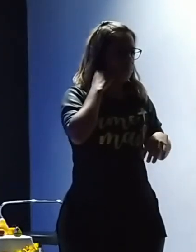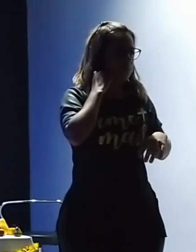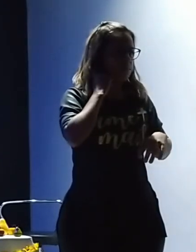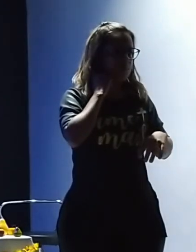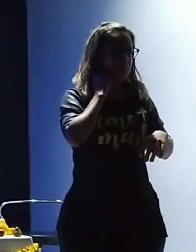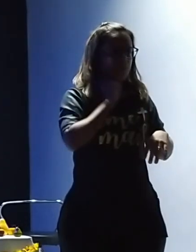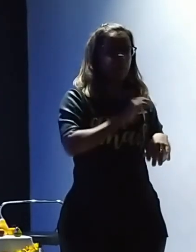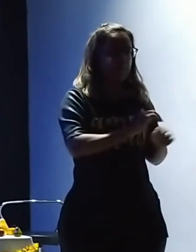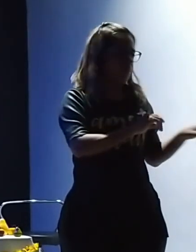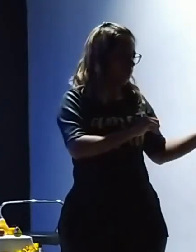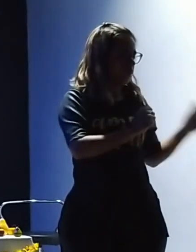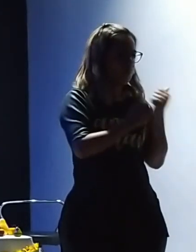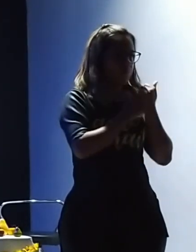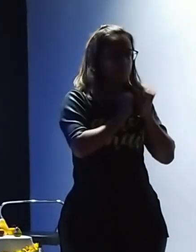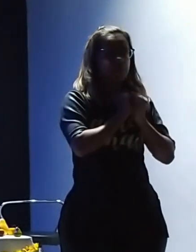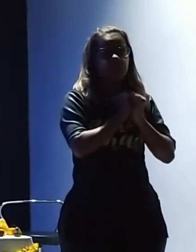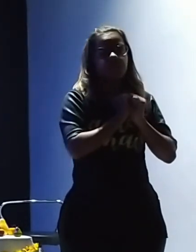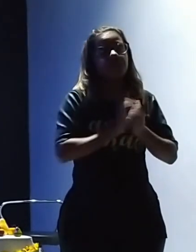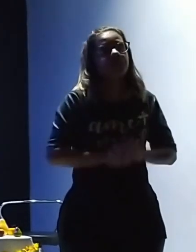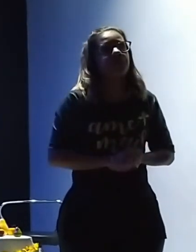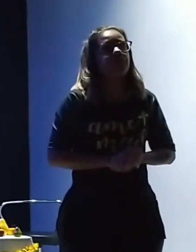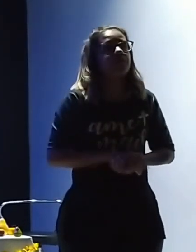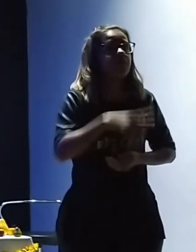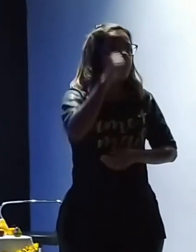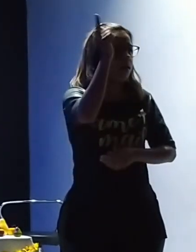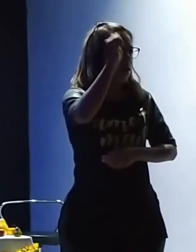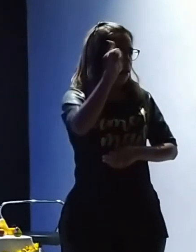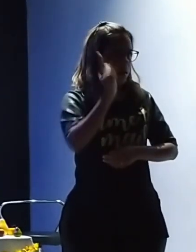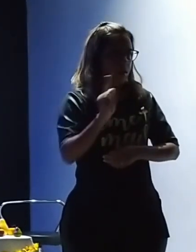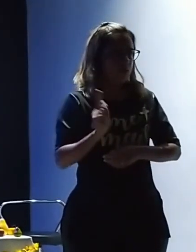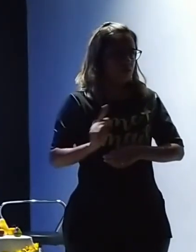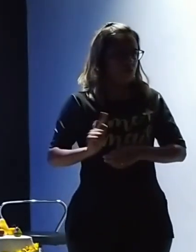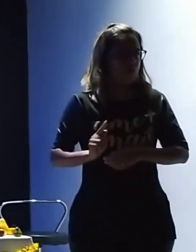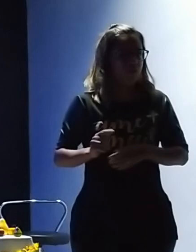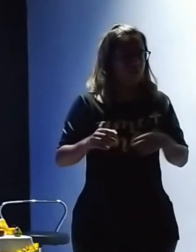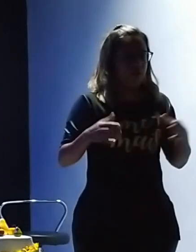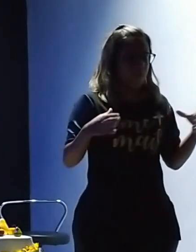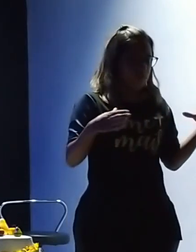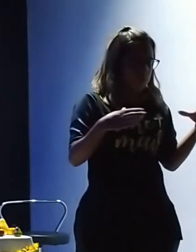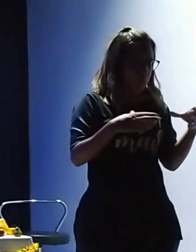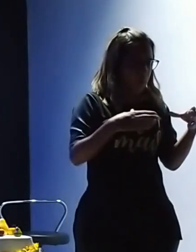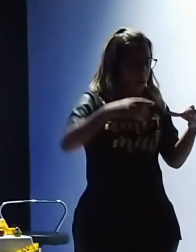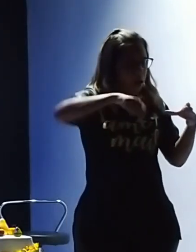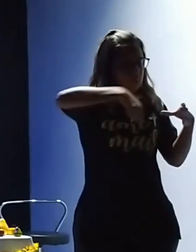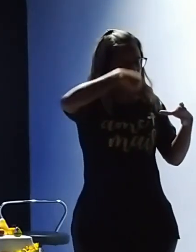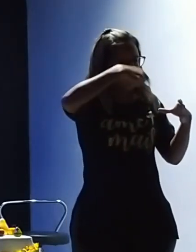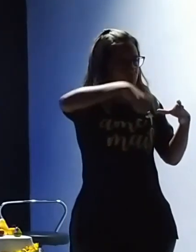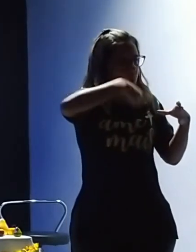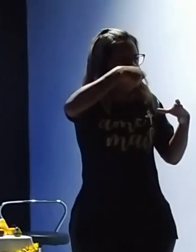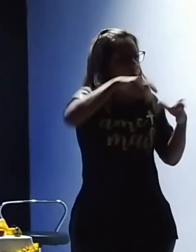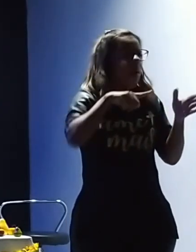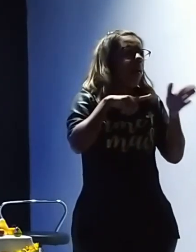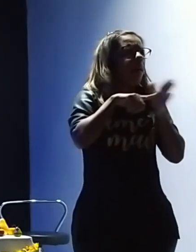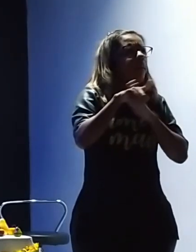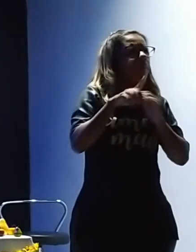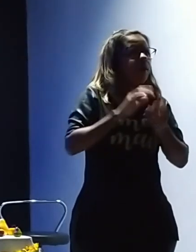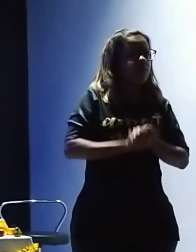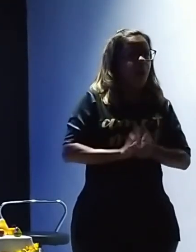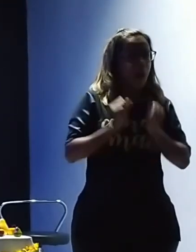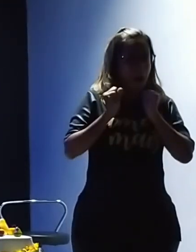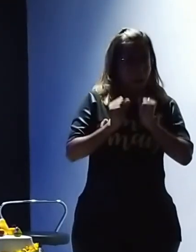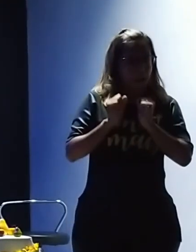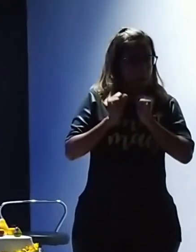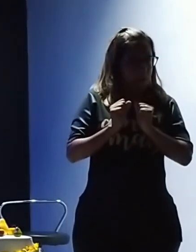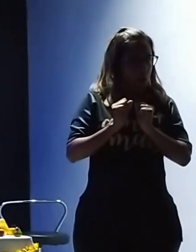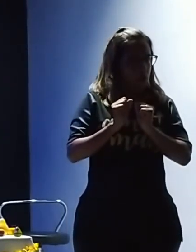Essa semana pegou o pratinho dela, ele sentou na mesa lá, né, Ju? Aí ela pegou o prato e perguntou se podia ver o filho no